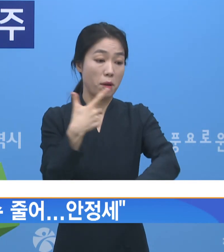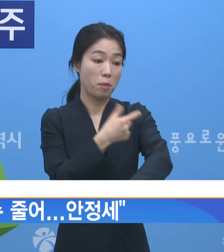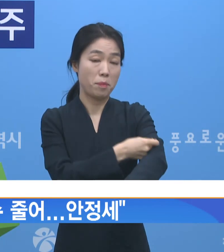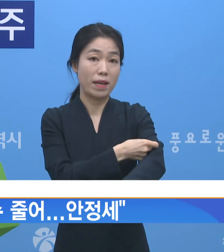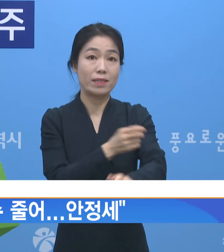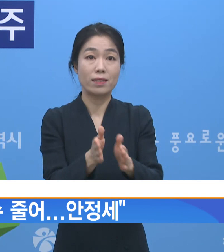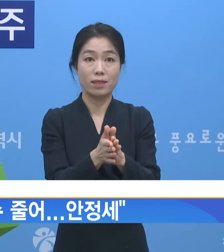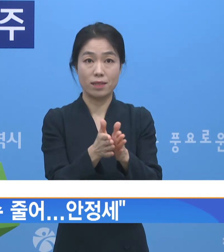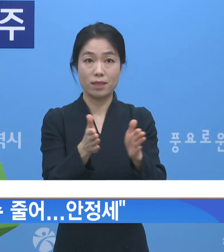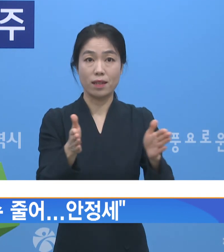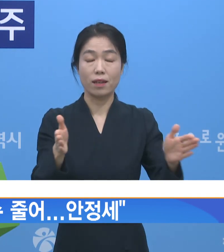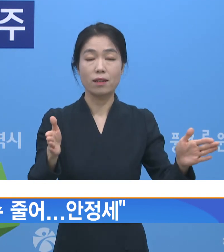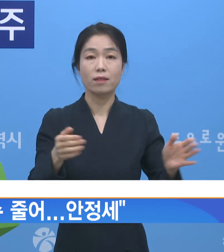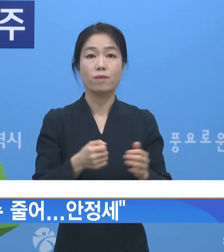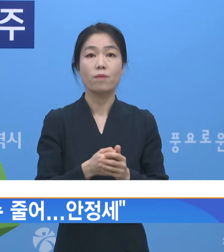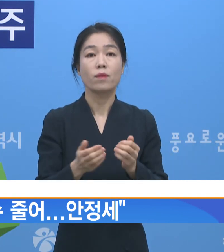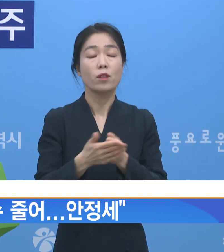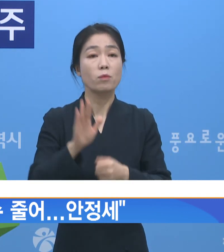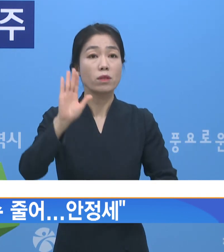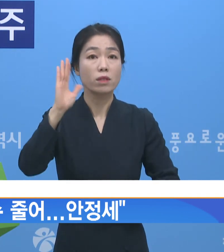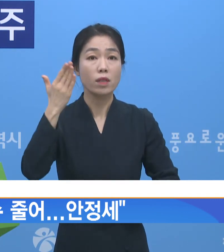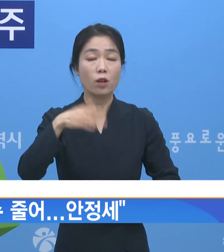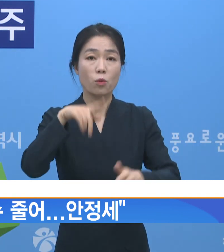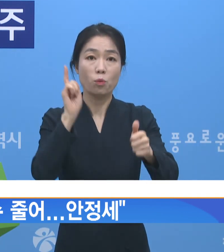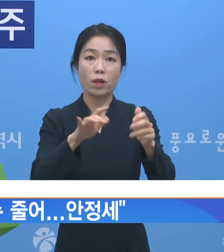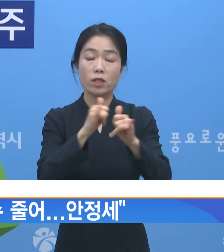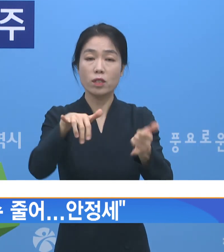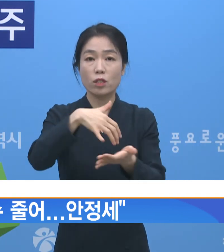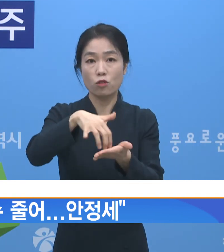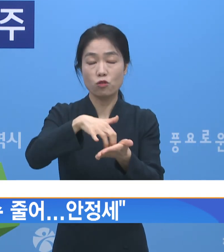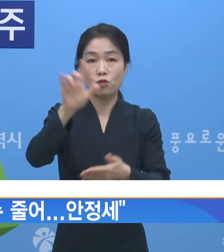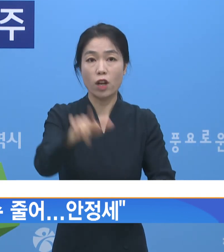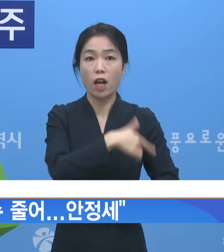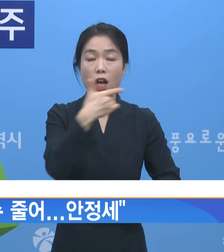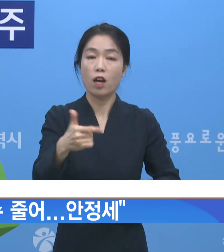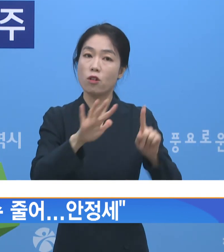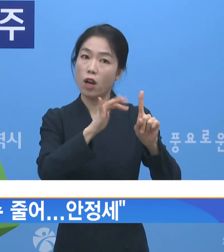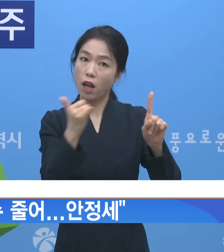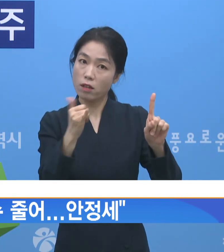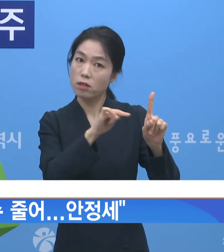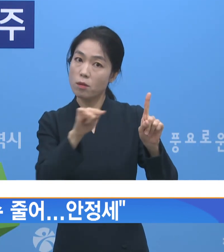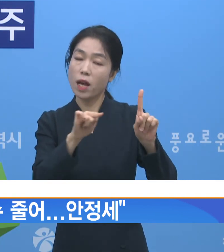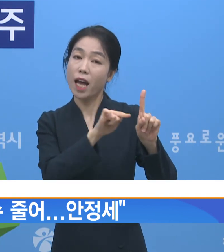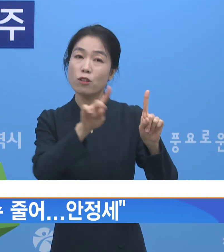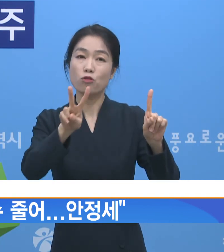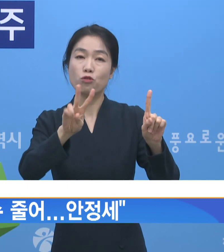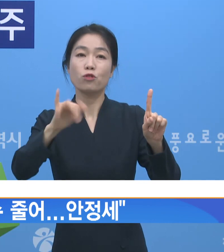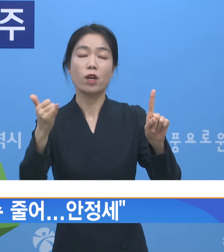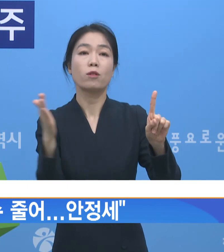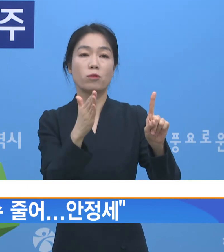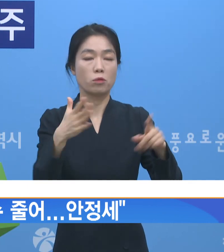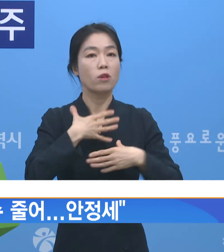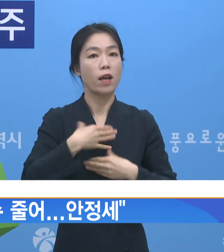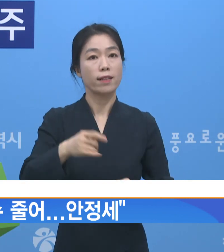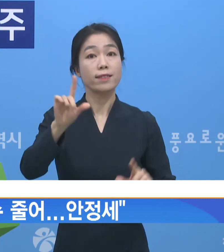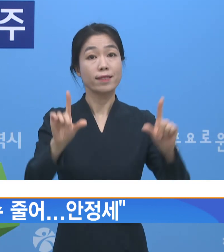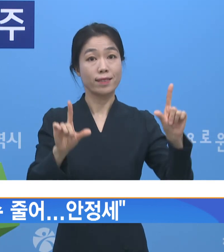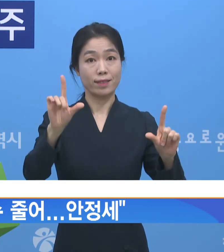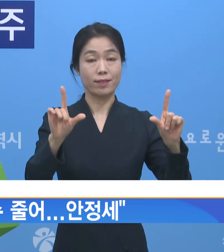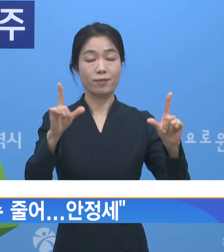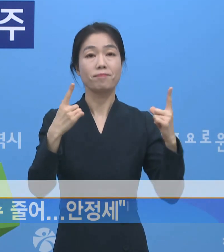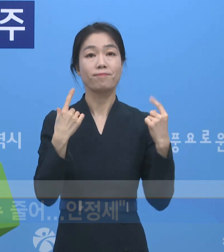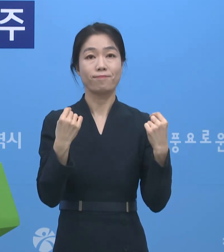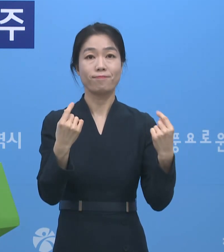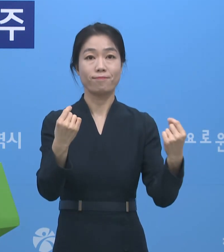접종이 본격화되면서 최근 확진자 수가 하루 1명 내지 2명으로 안정세를